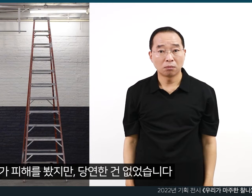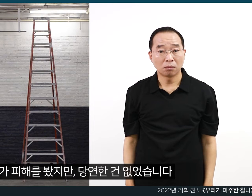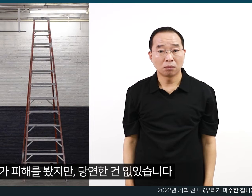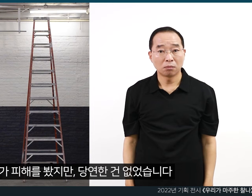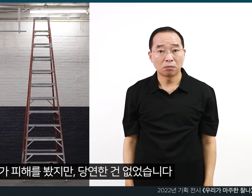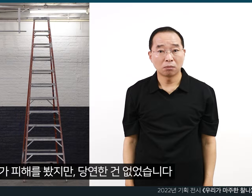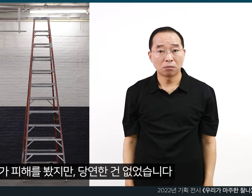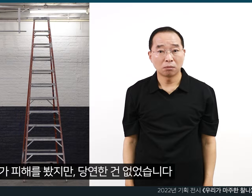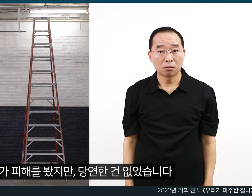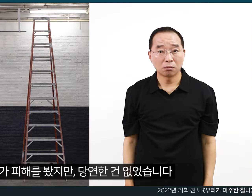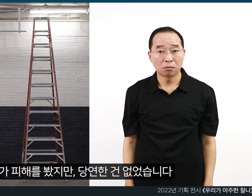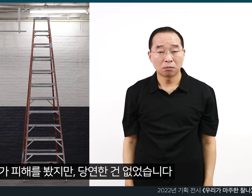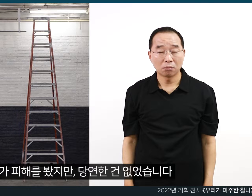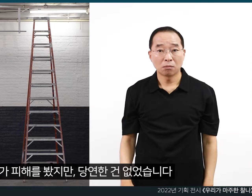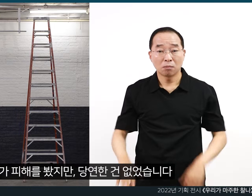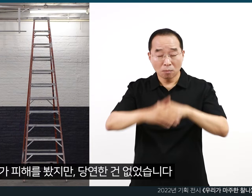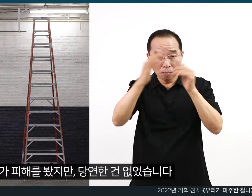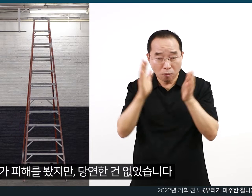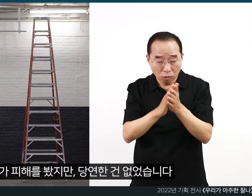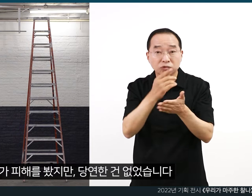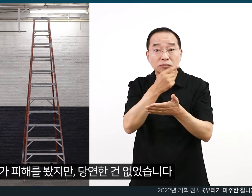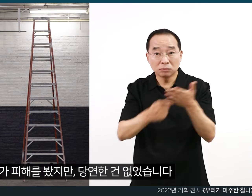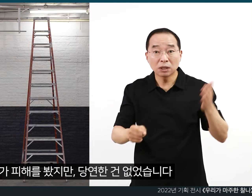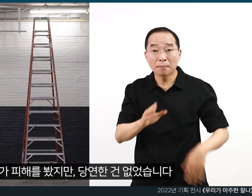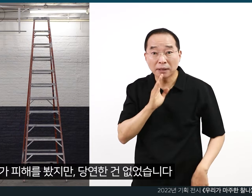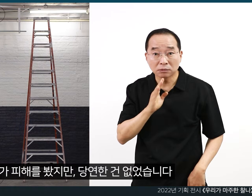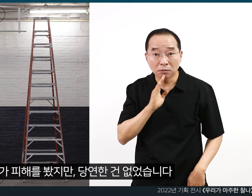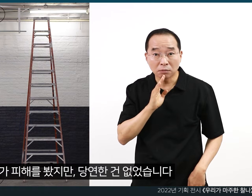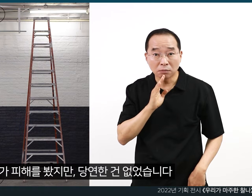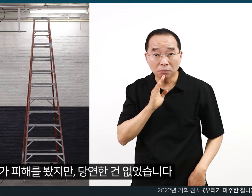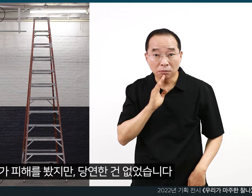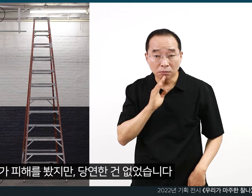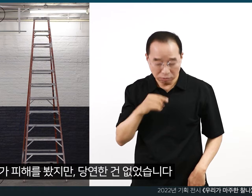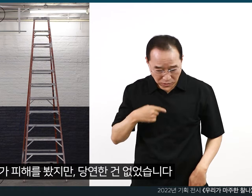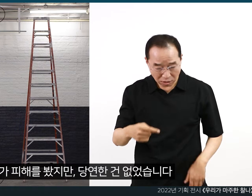모두가 피해를 봤지만 당연한 건 없었습니다.